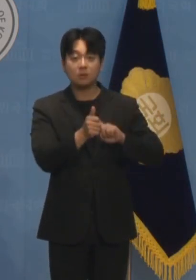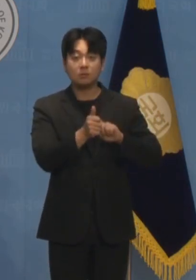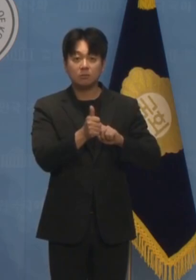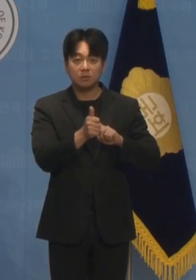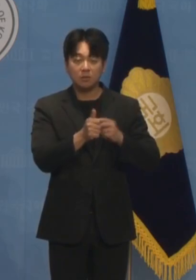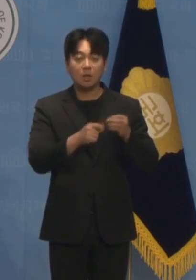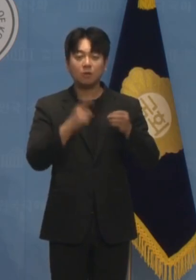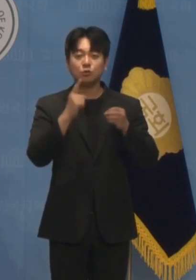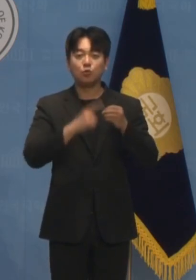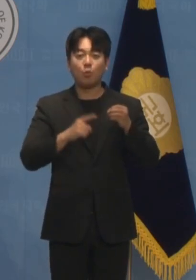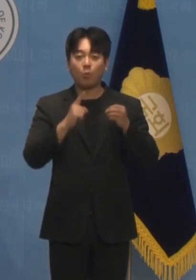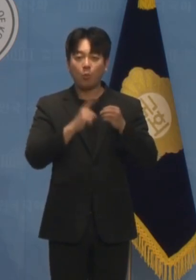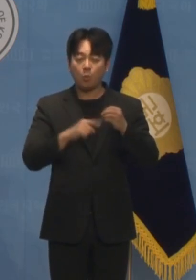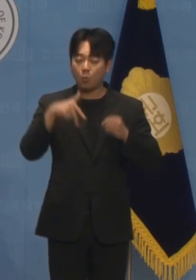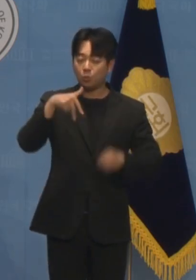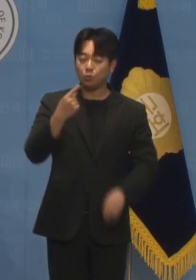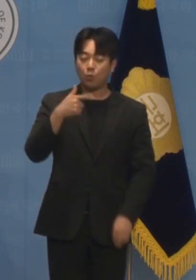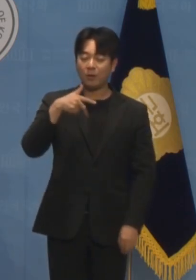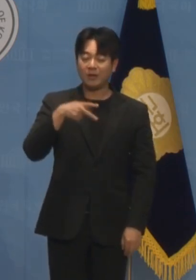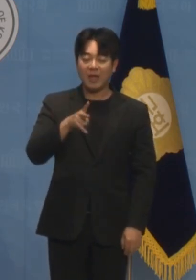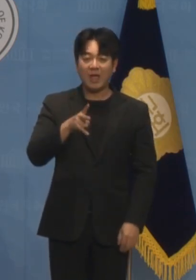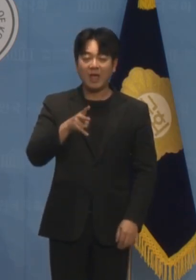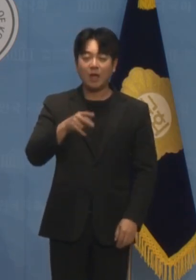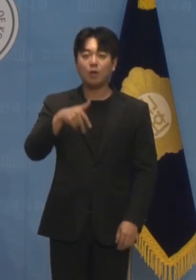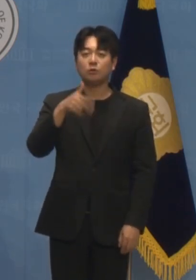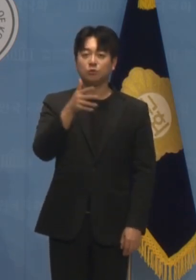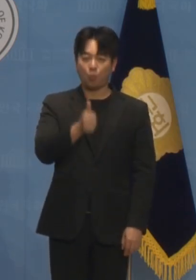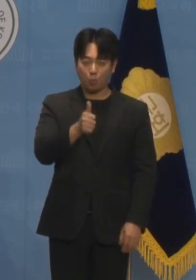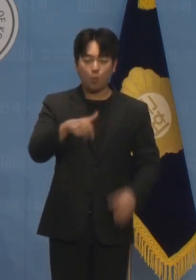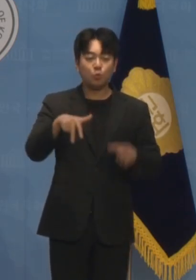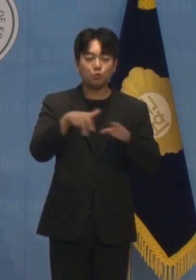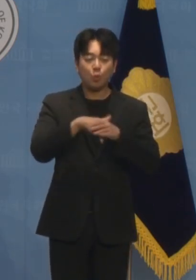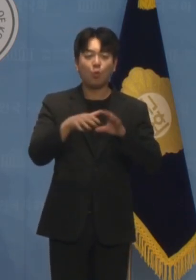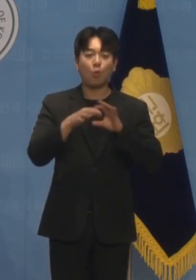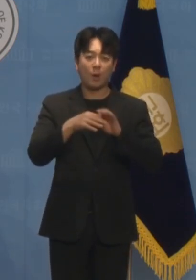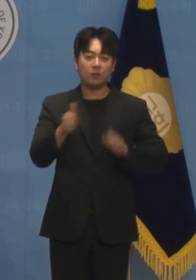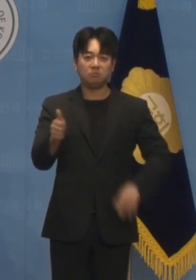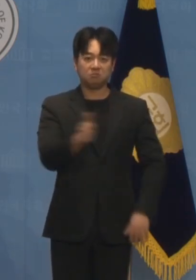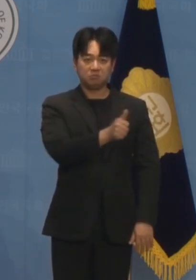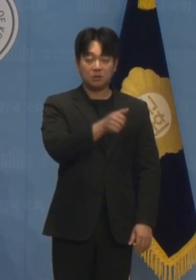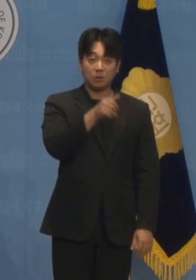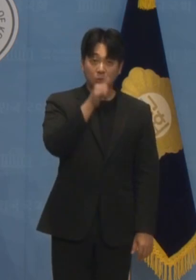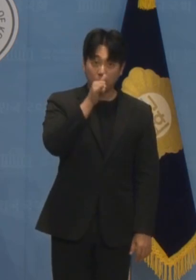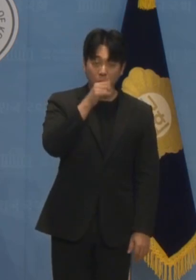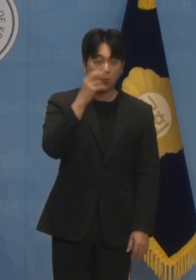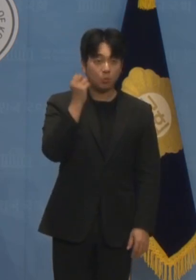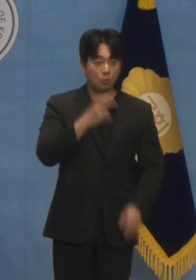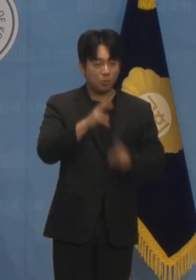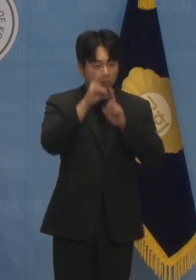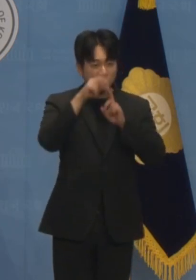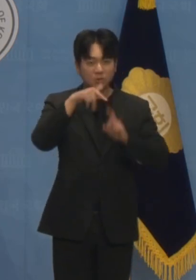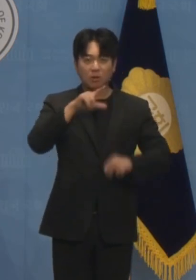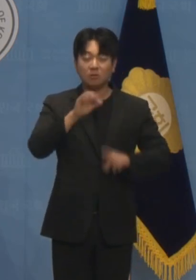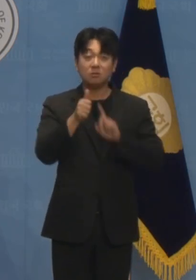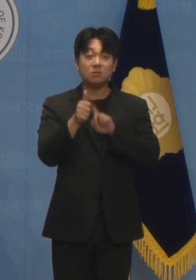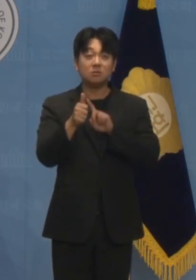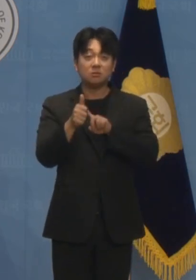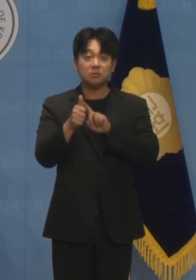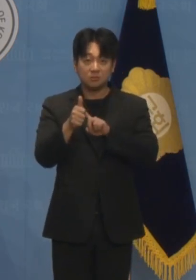총무원장 자성스님의 친동생입니다. 이어서 부총장이 된 정성숙 씨는 이 회장이 이사장으로